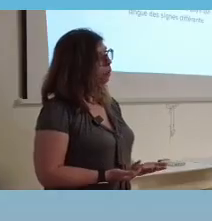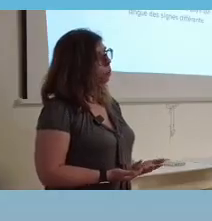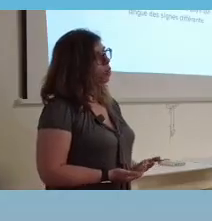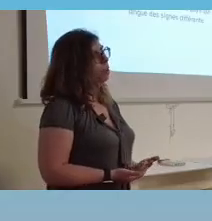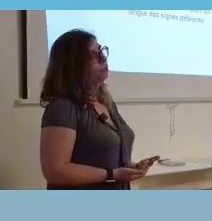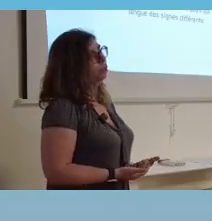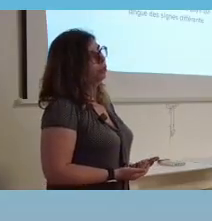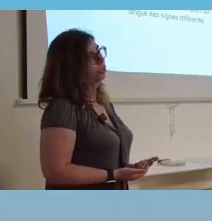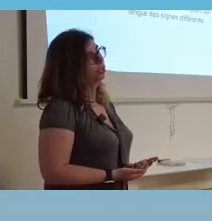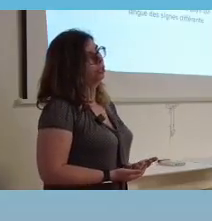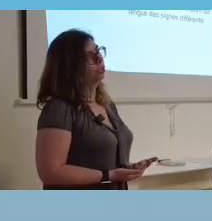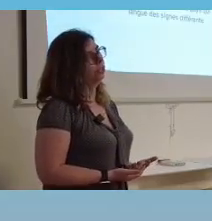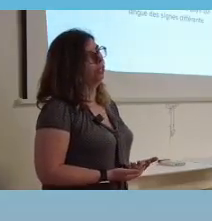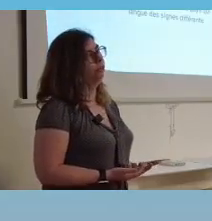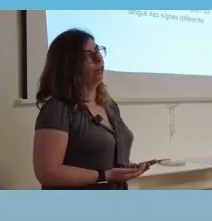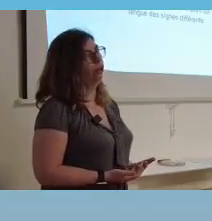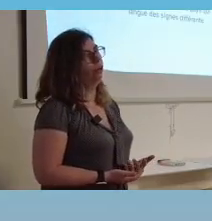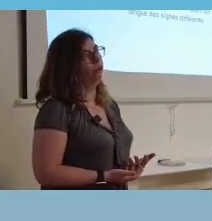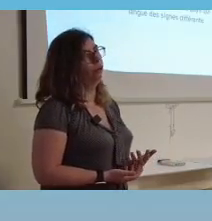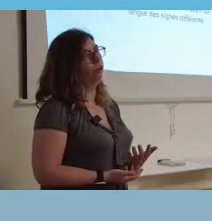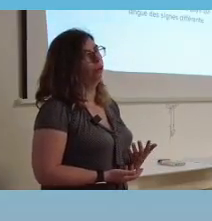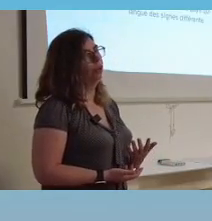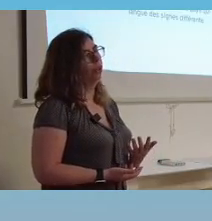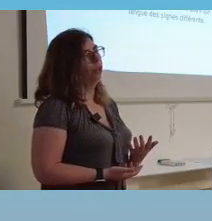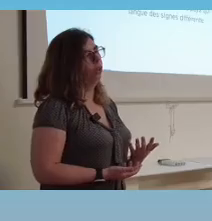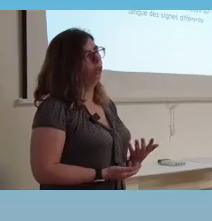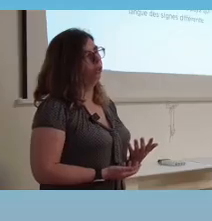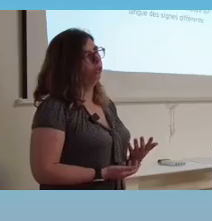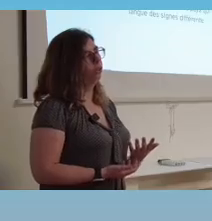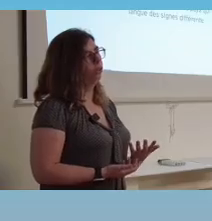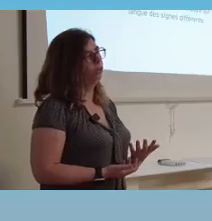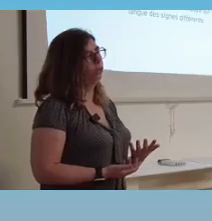verrouillée. Donc, il fait